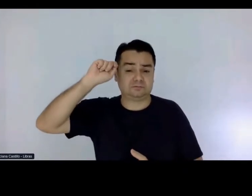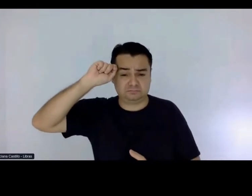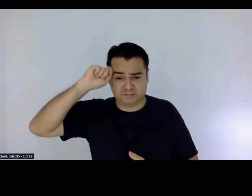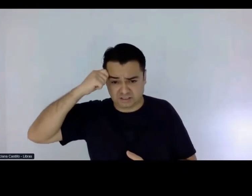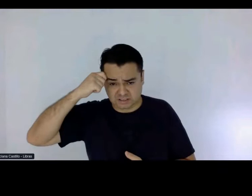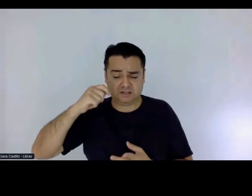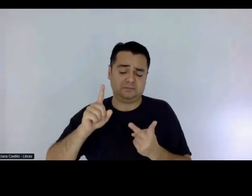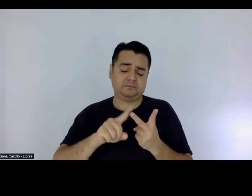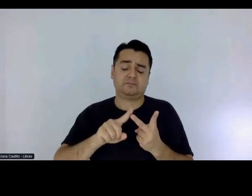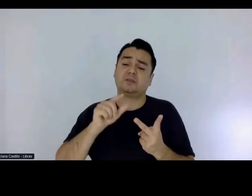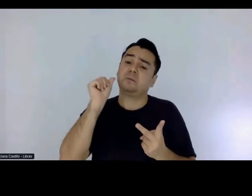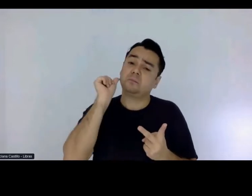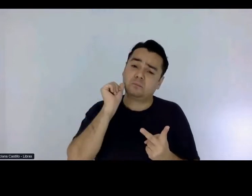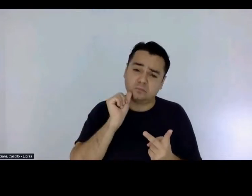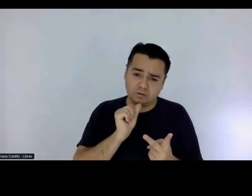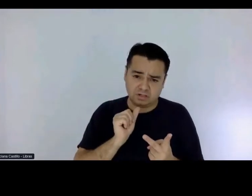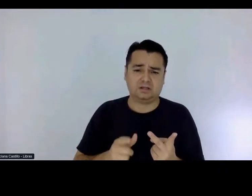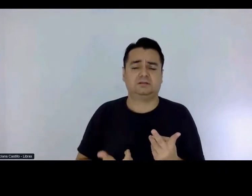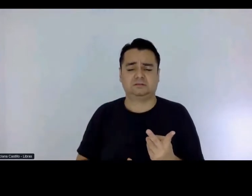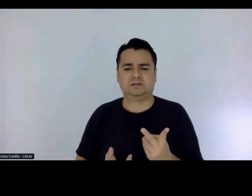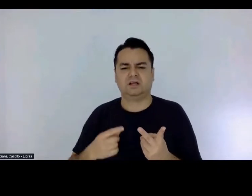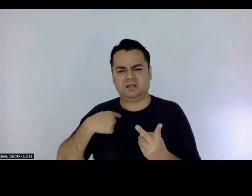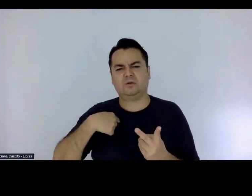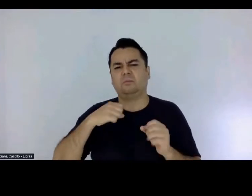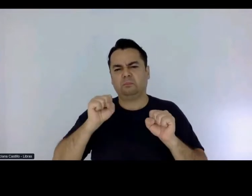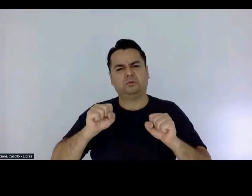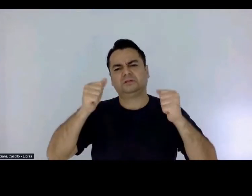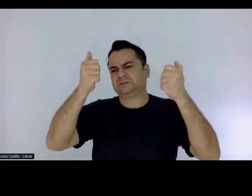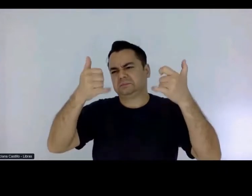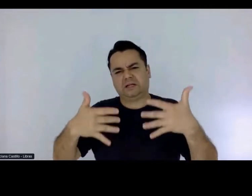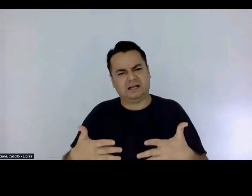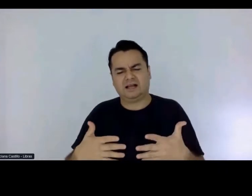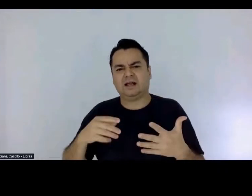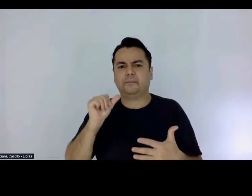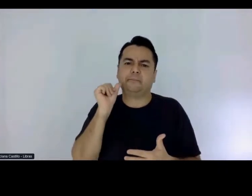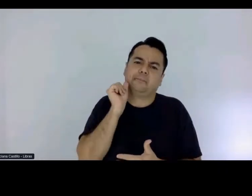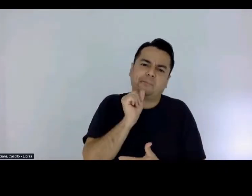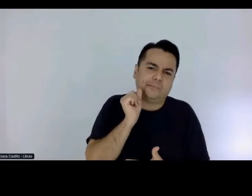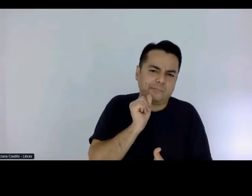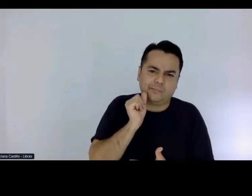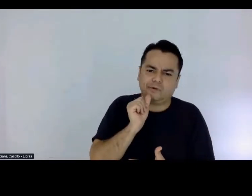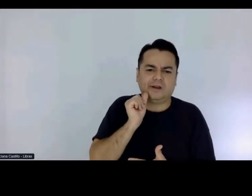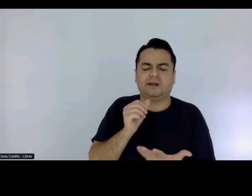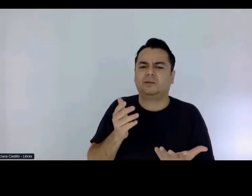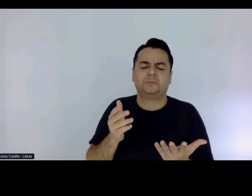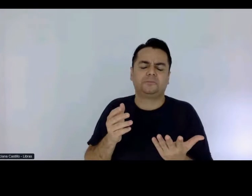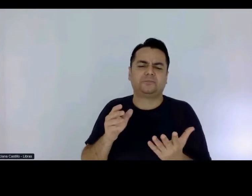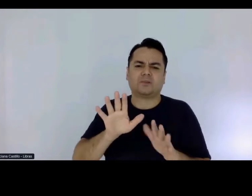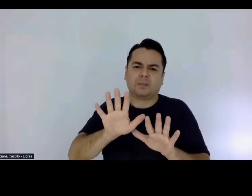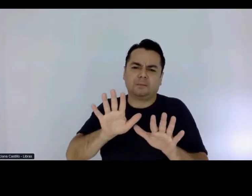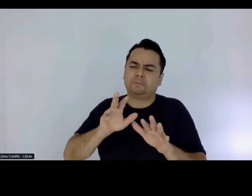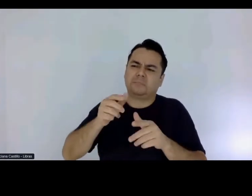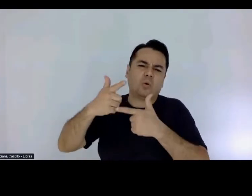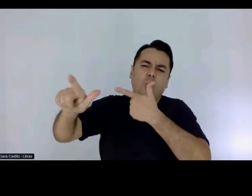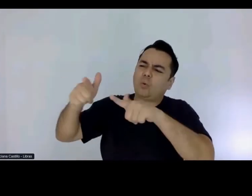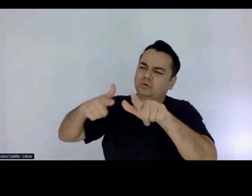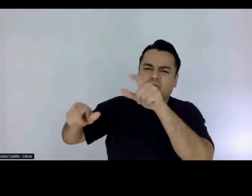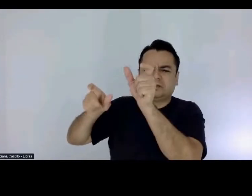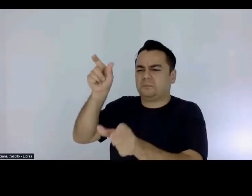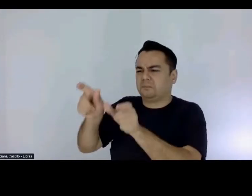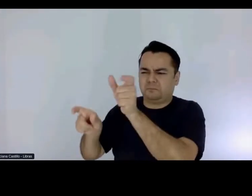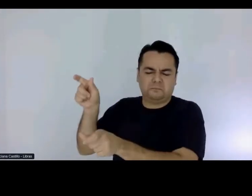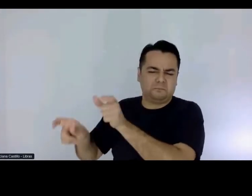como mulheres, né? E aí eu poderia falar apenas de mulheres sem nenhuma das outras